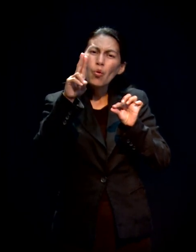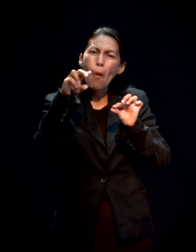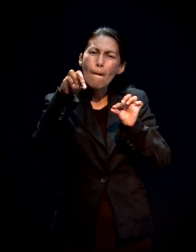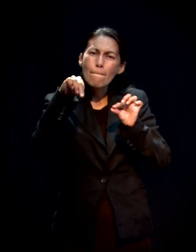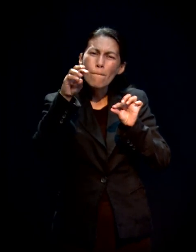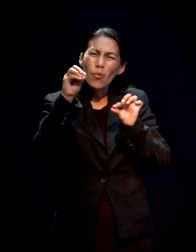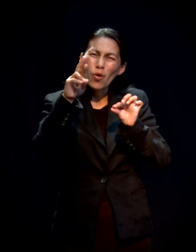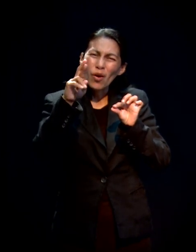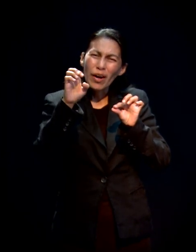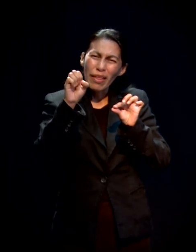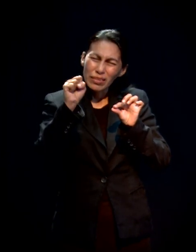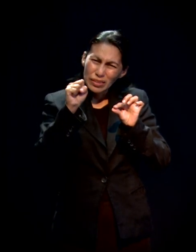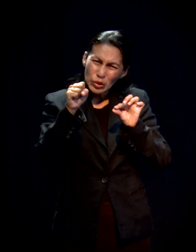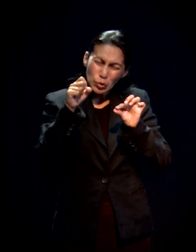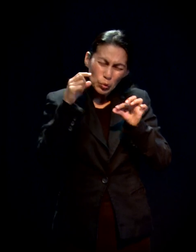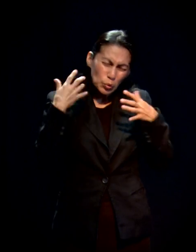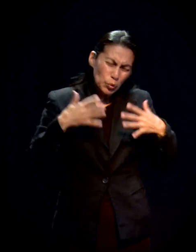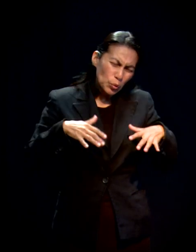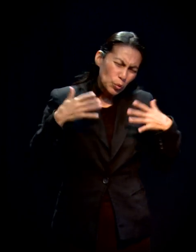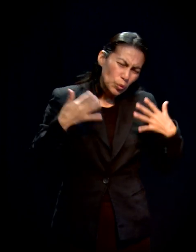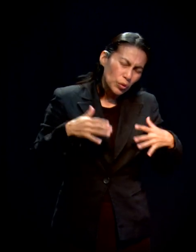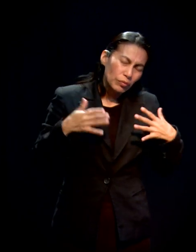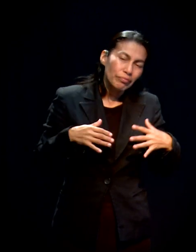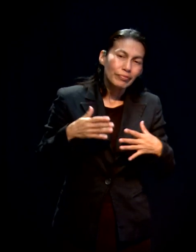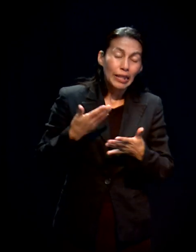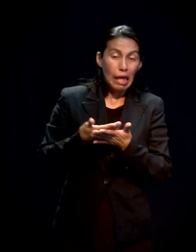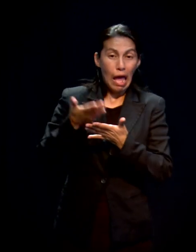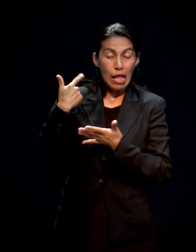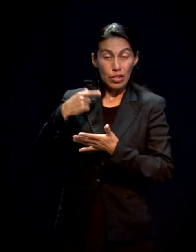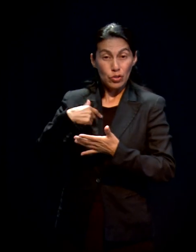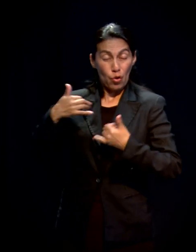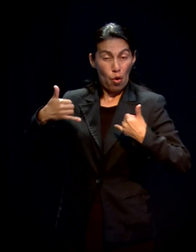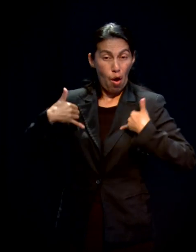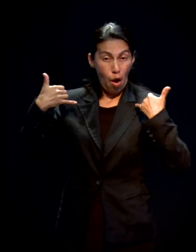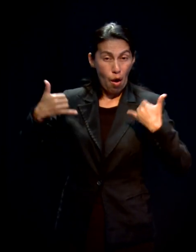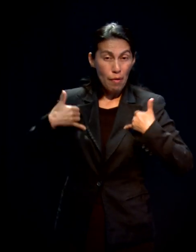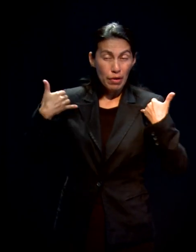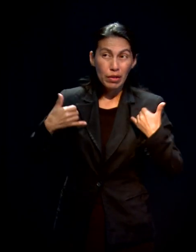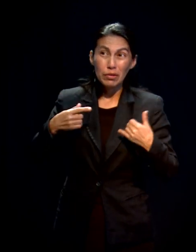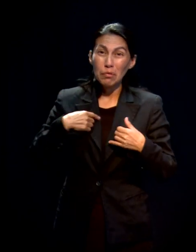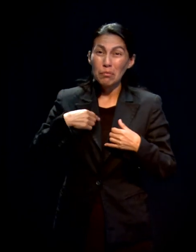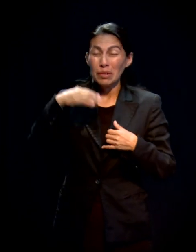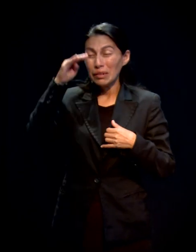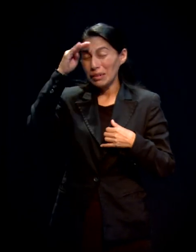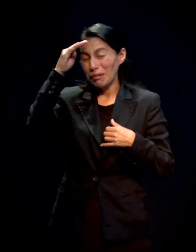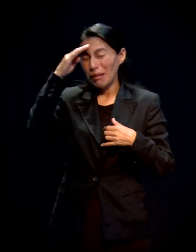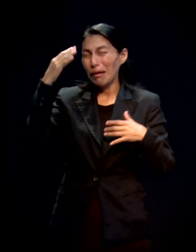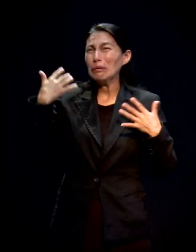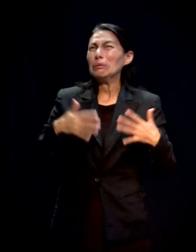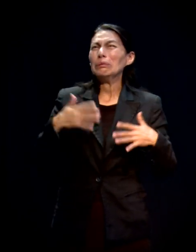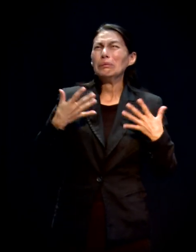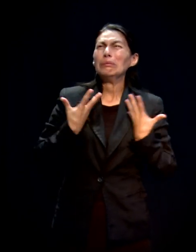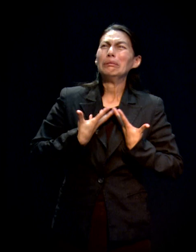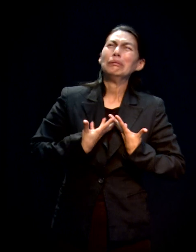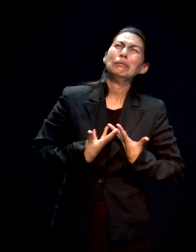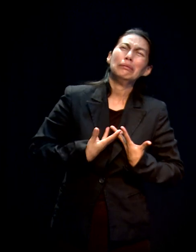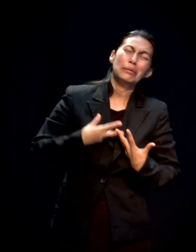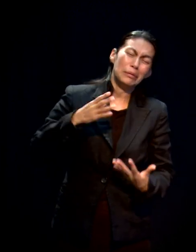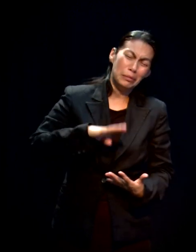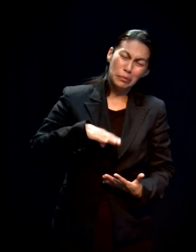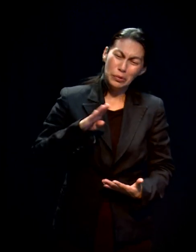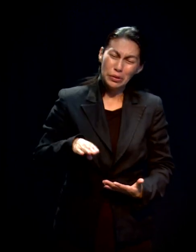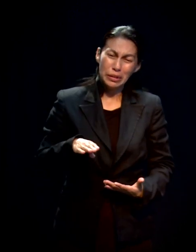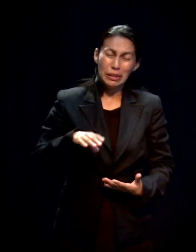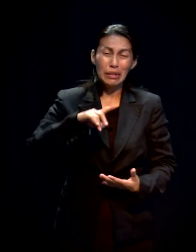triste y uno cuando está joven cuando está muy chico piensa en que se va a morir no dice algo que esto se puede